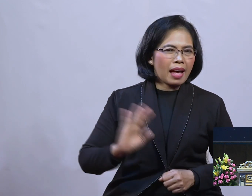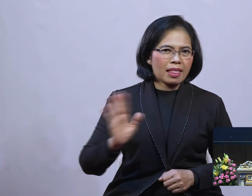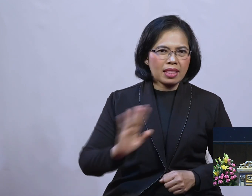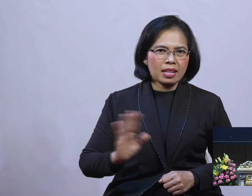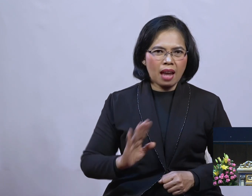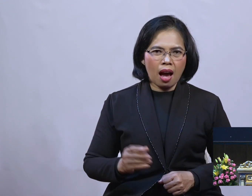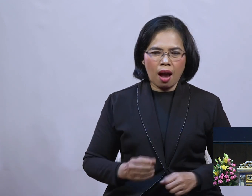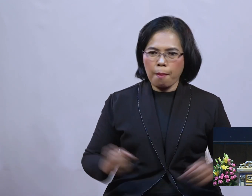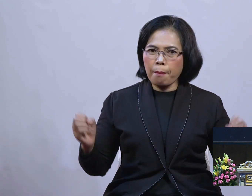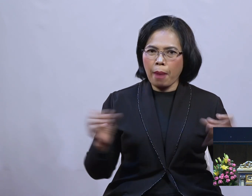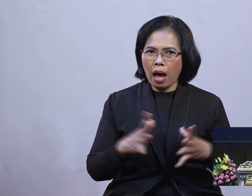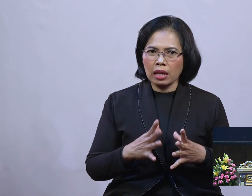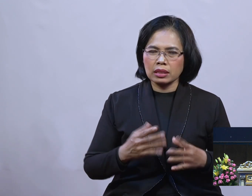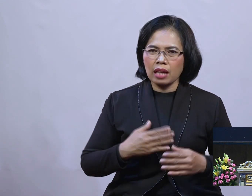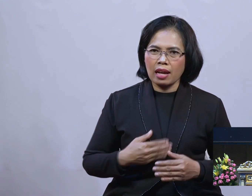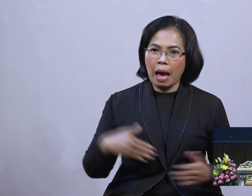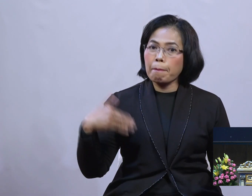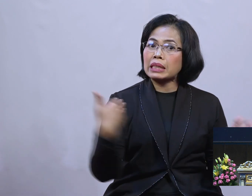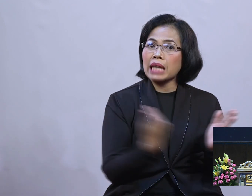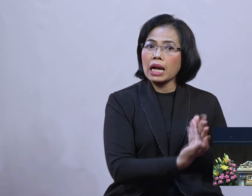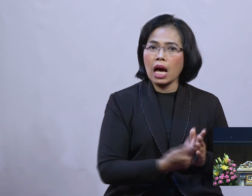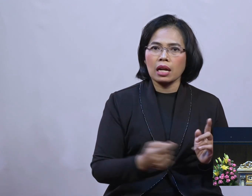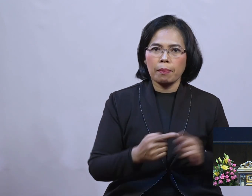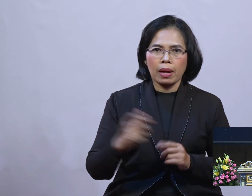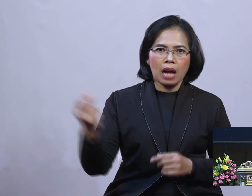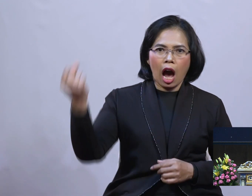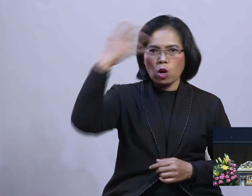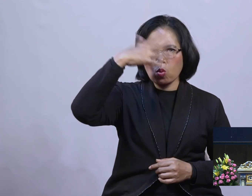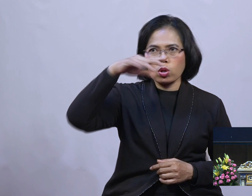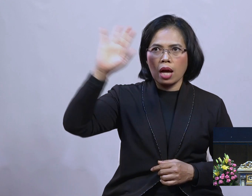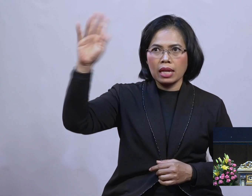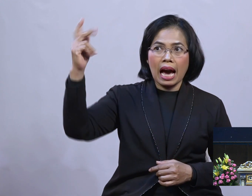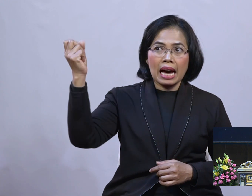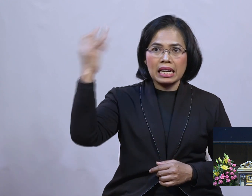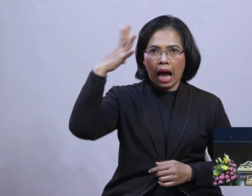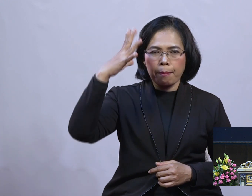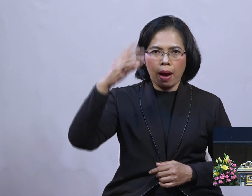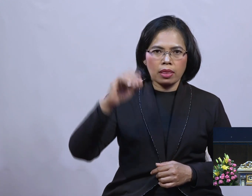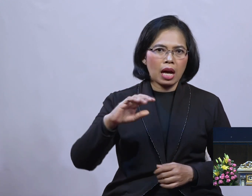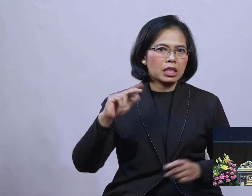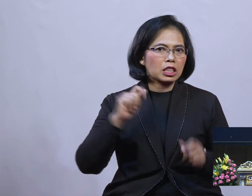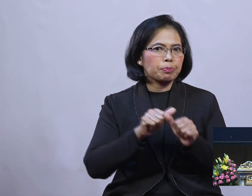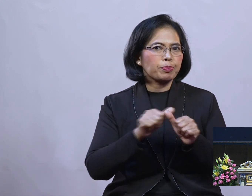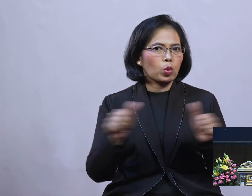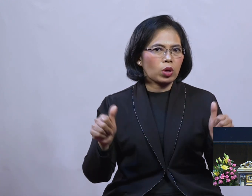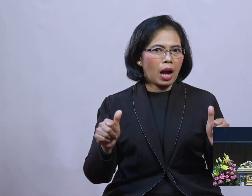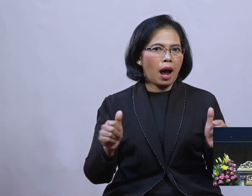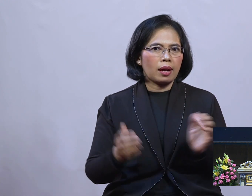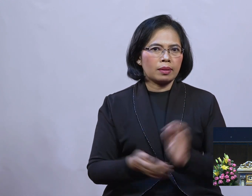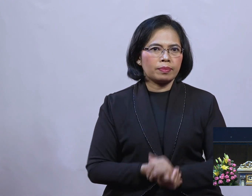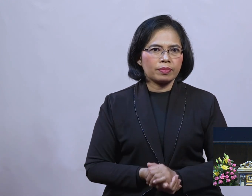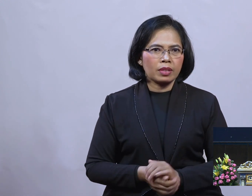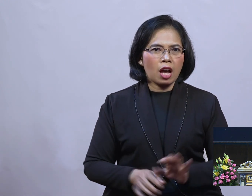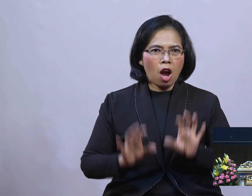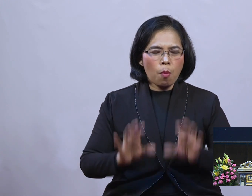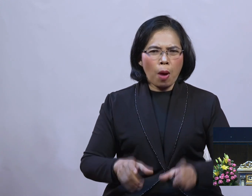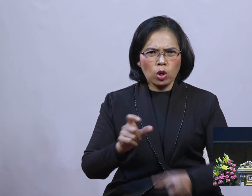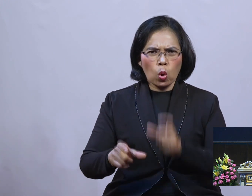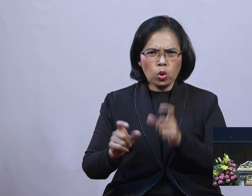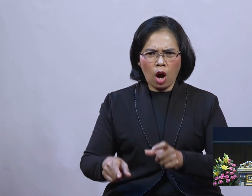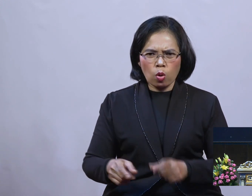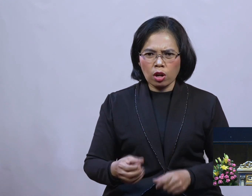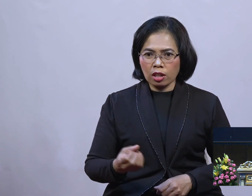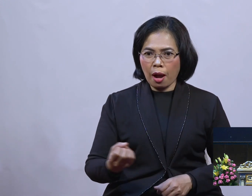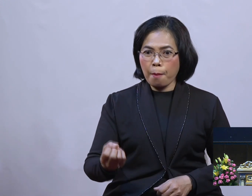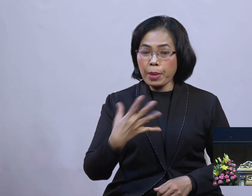besar-besar bersandar pada anugrahnya kasih karunia dan rahmatnya sempurna Hai banyak orang yang bilang bego banget sih